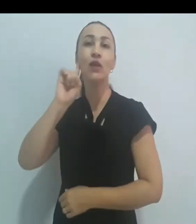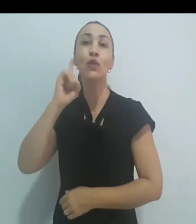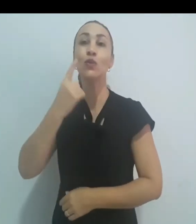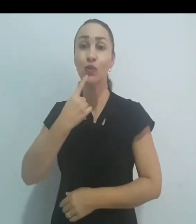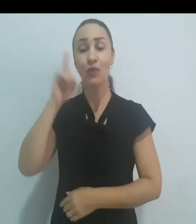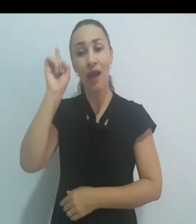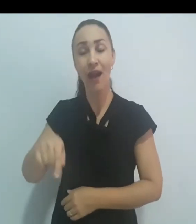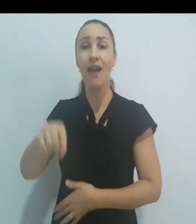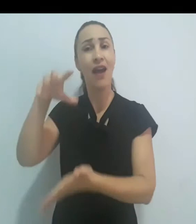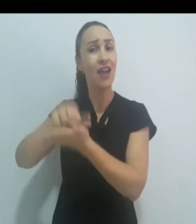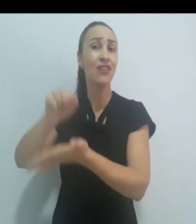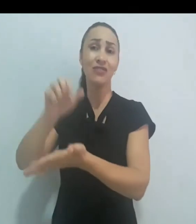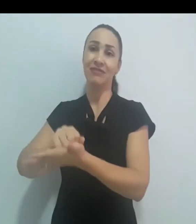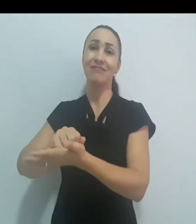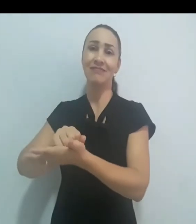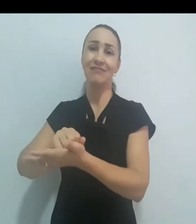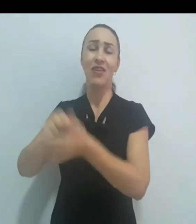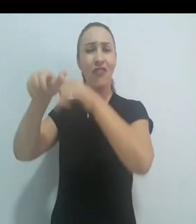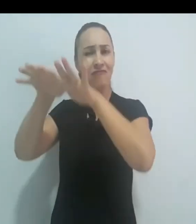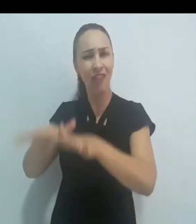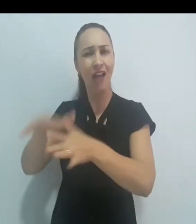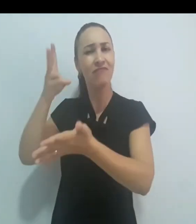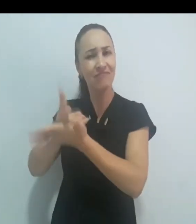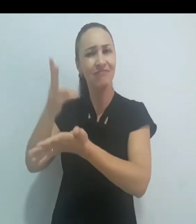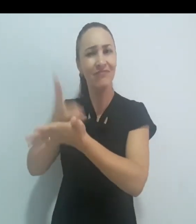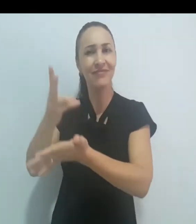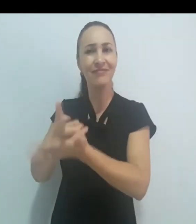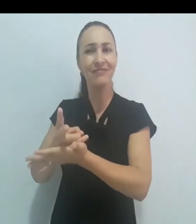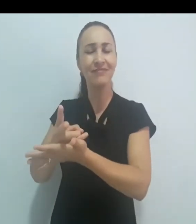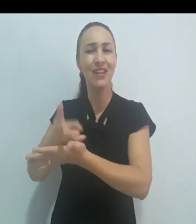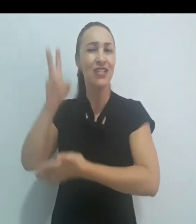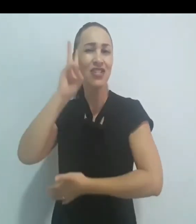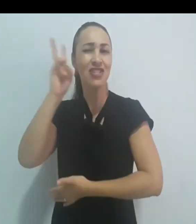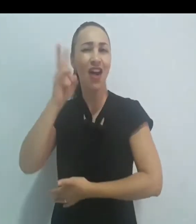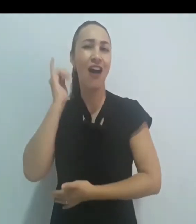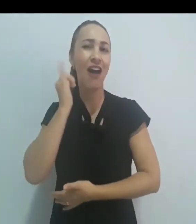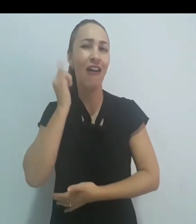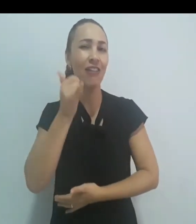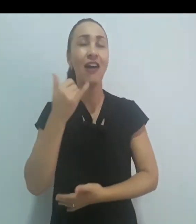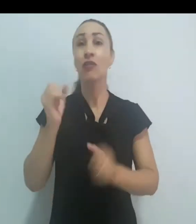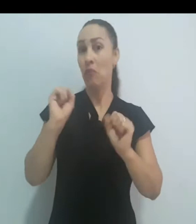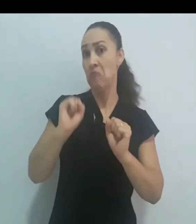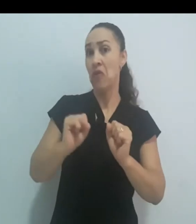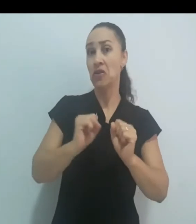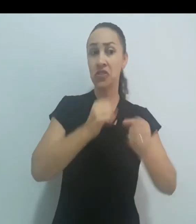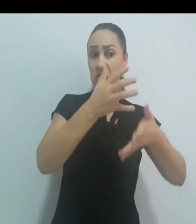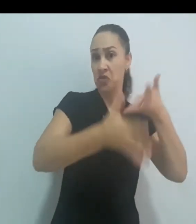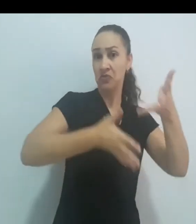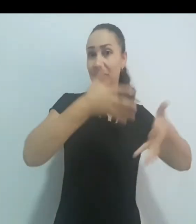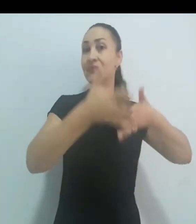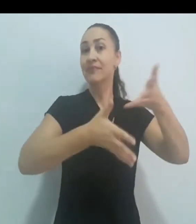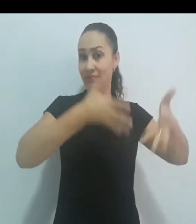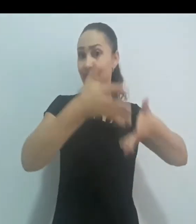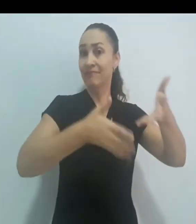surda ela vai ser o registro, né? É o que permanece, são as histórias contadas, seja ela em sinais, por